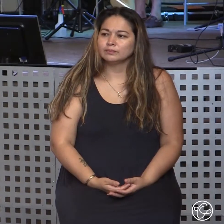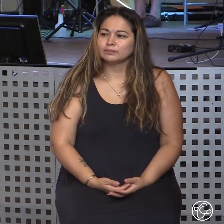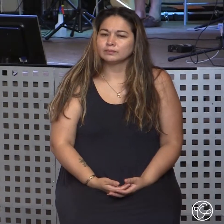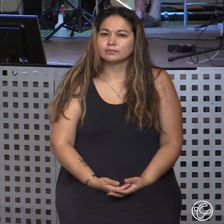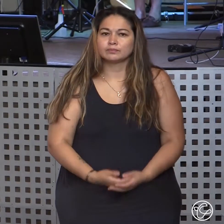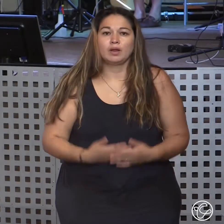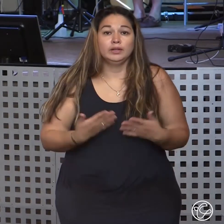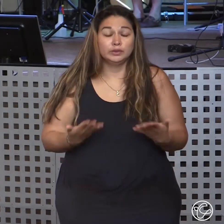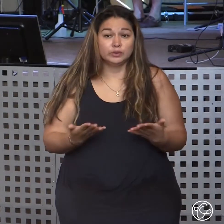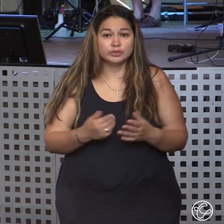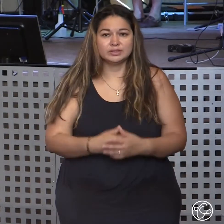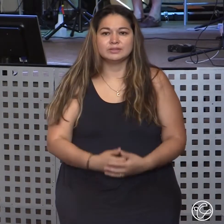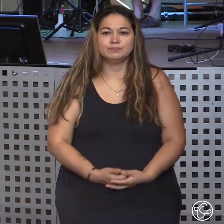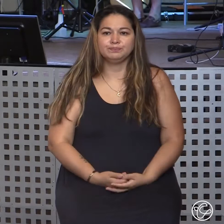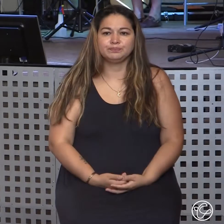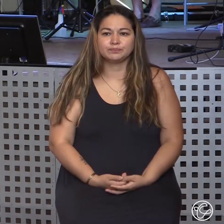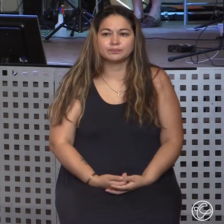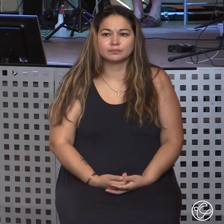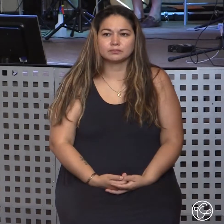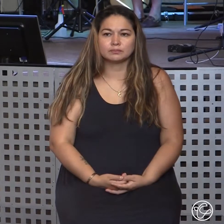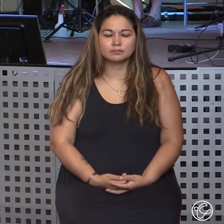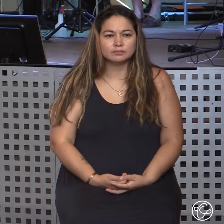mira,